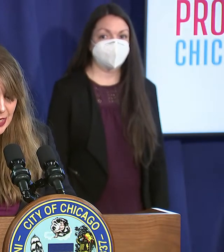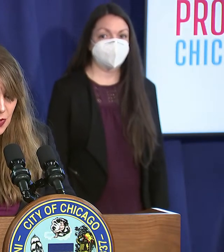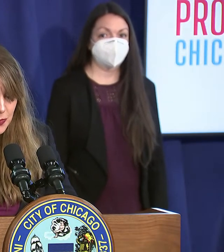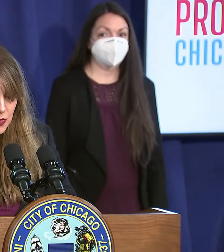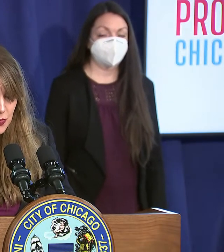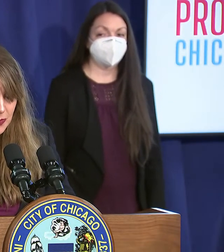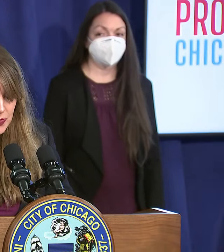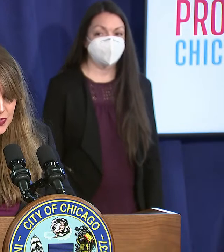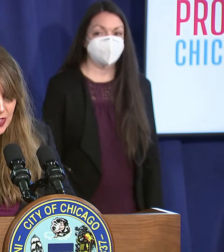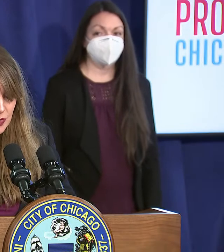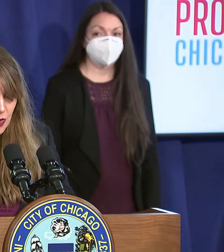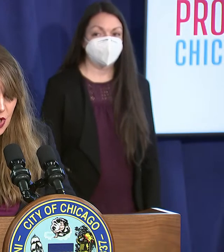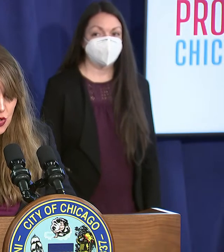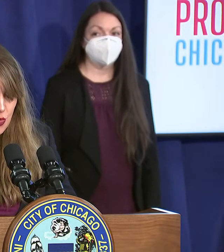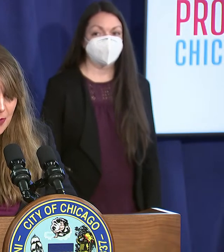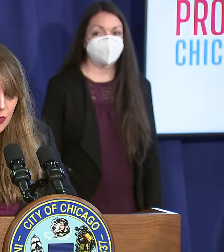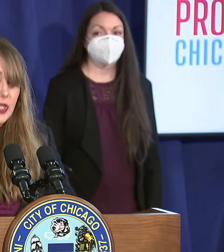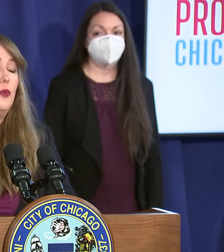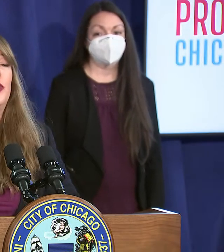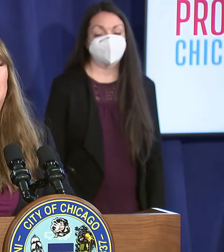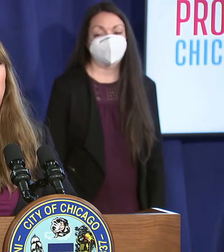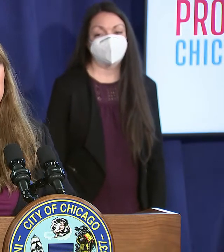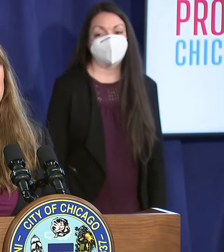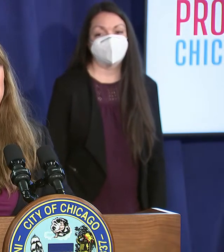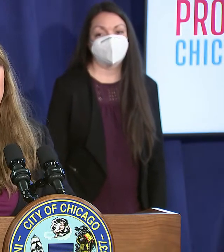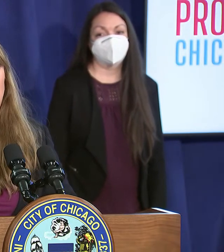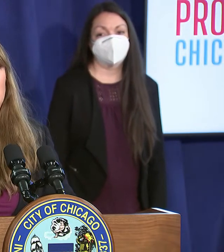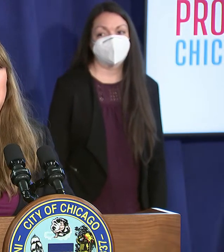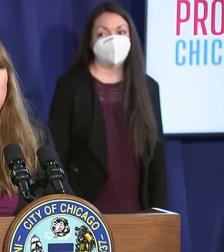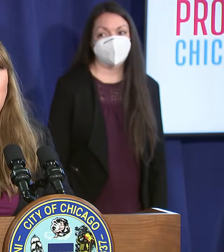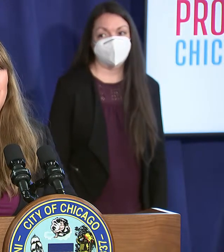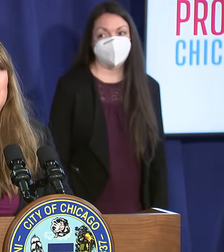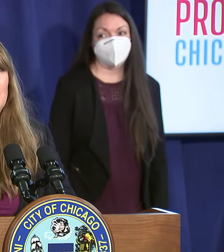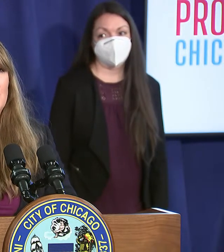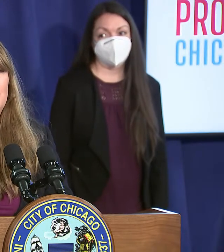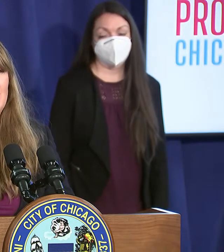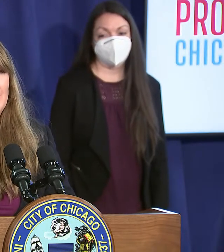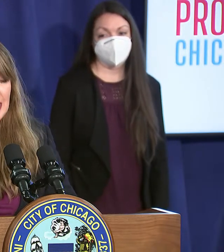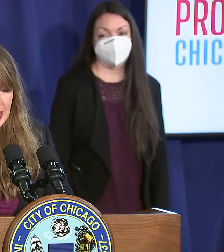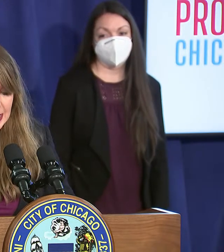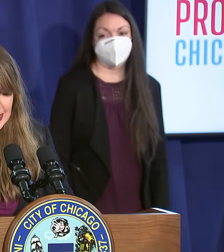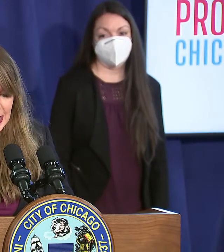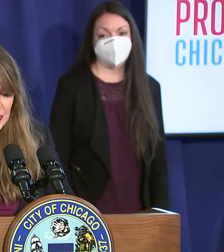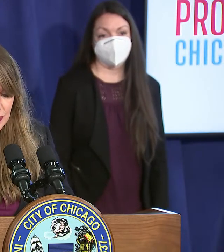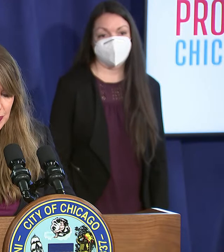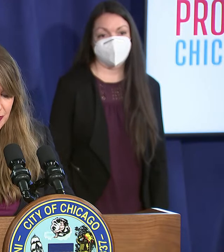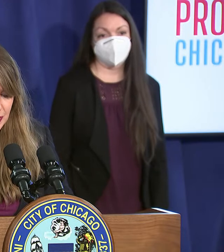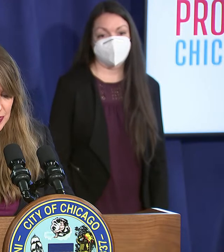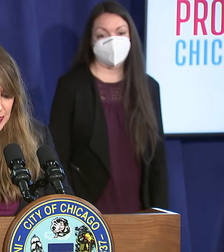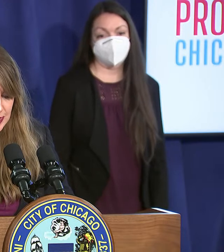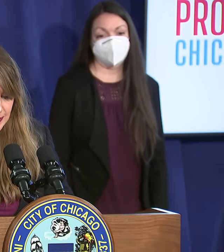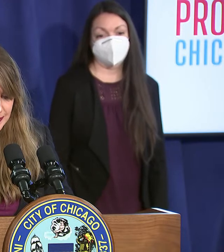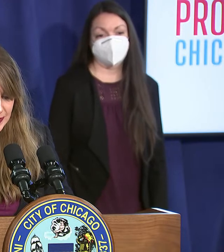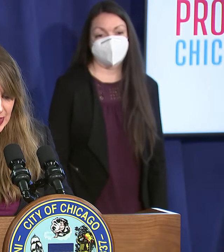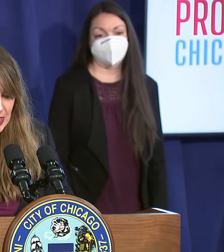Y 99.9% no han muerto por el COVID-19 cuando se vacunan y reciben sus refuerzos.